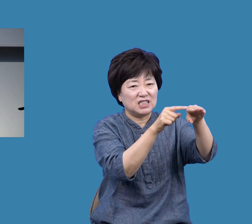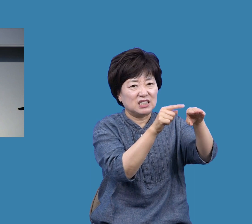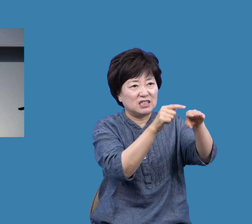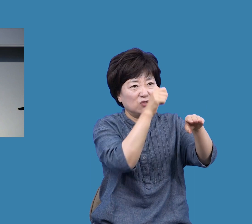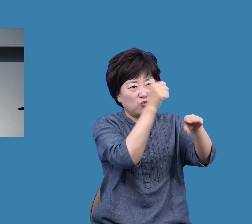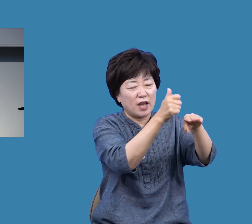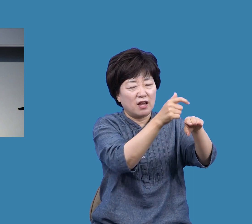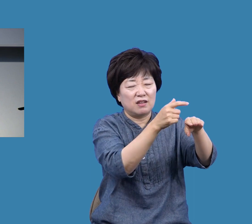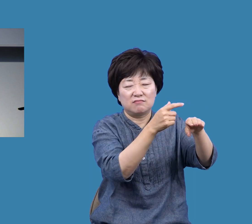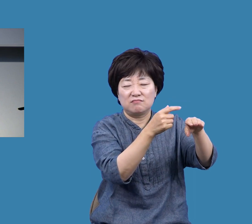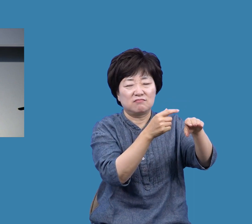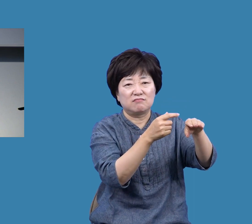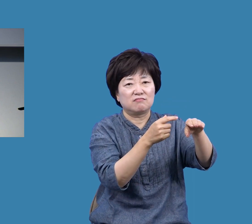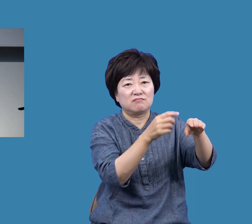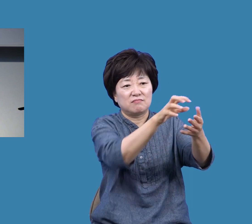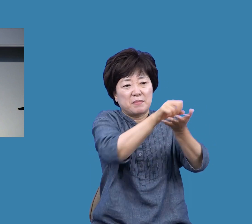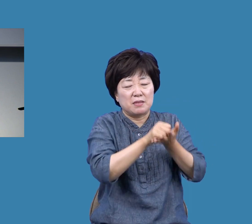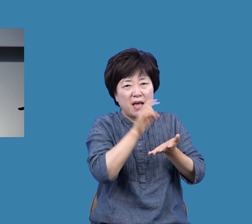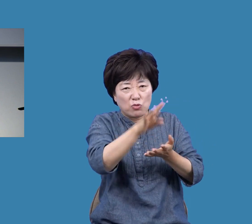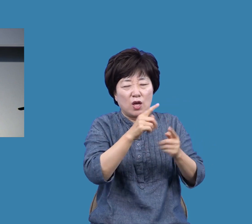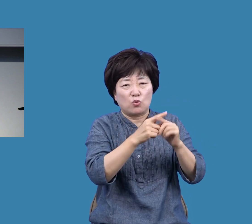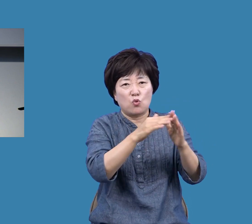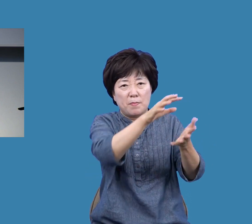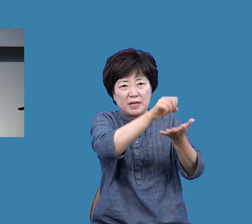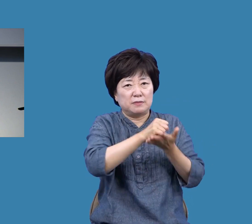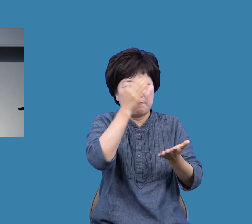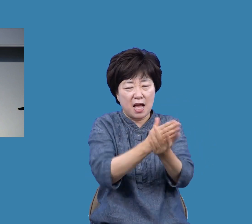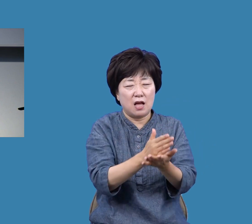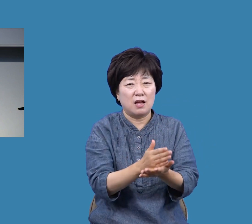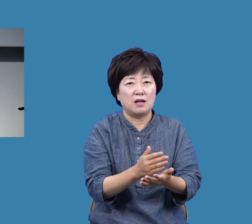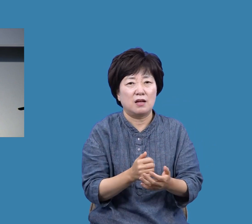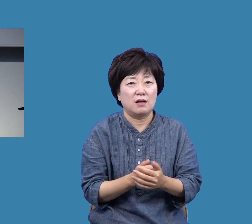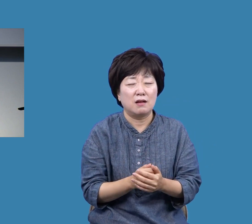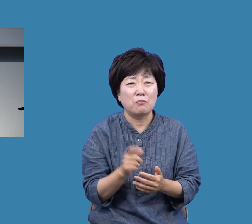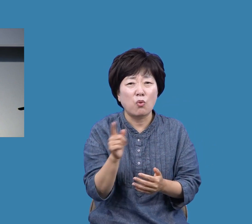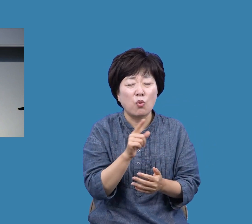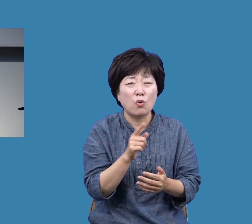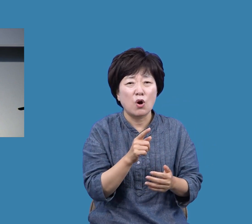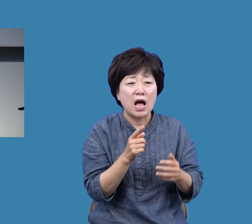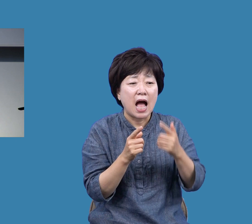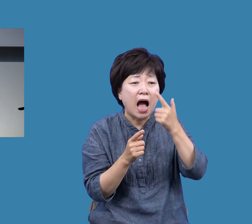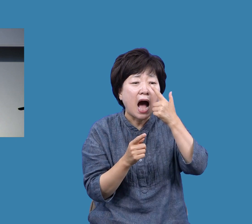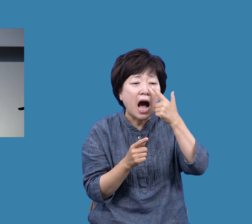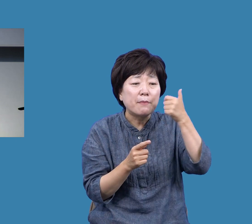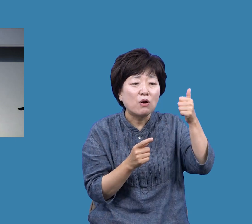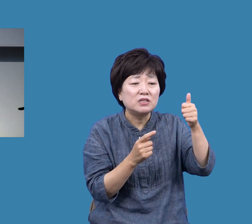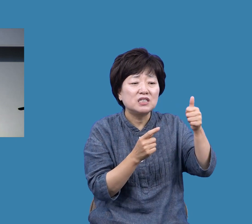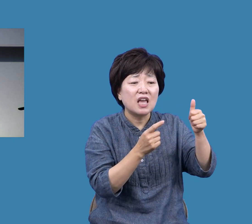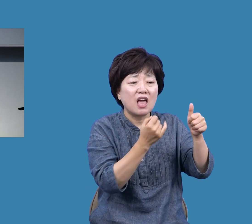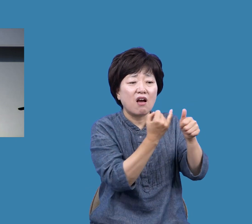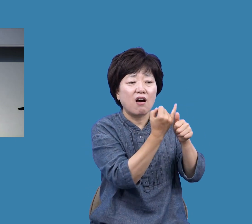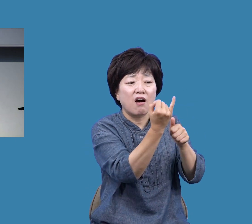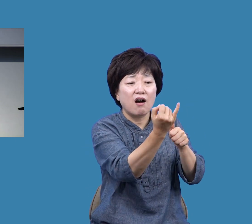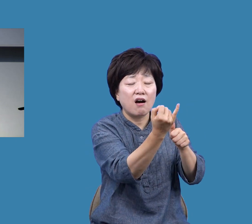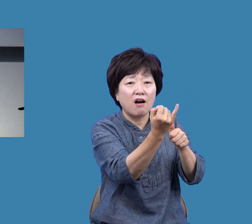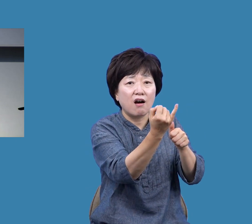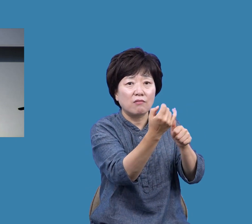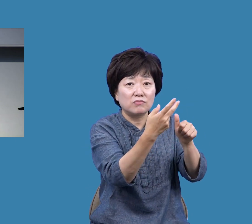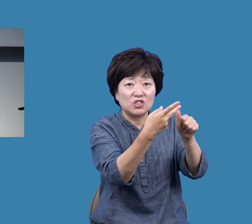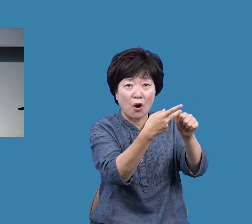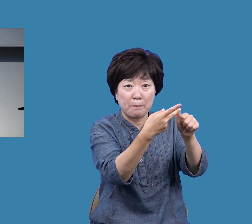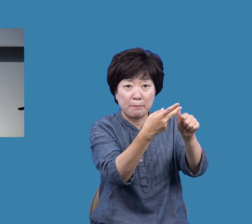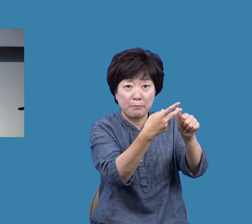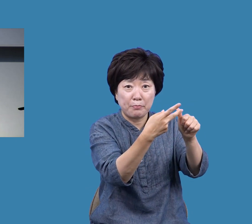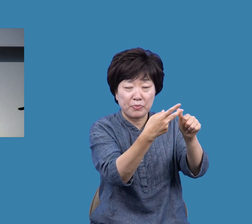그 아버지의 부인하고 불륜을 저지른 거예요. 그러니까 물론 이게 자기 엄마는 아니죠. 근데 그 당시엔 부인이 여러 명 있을 수 있었으니까